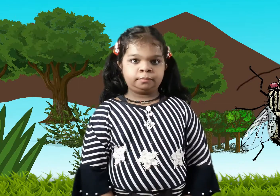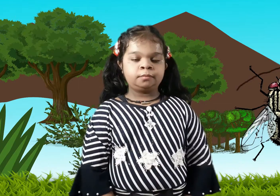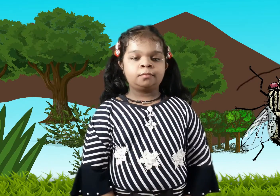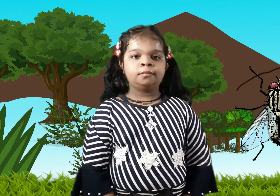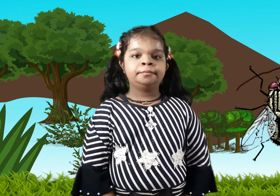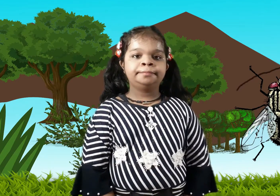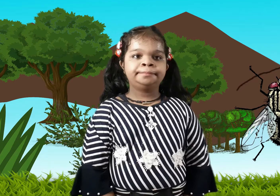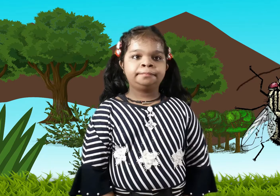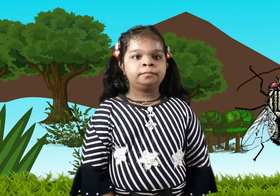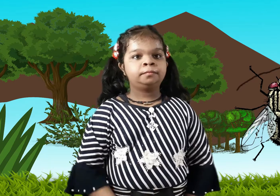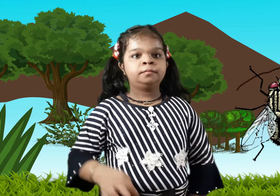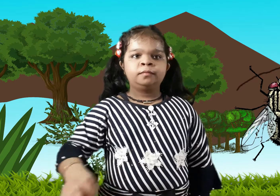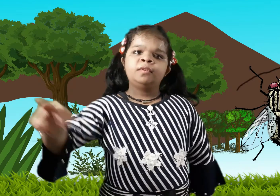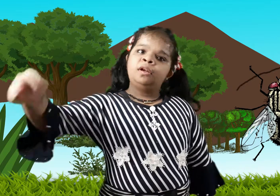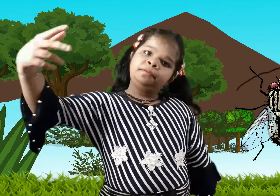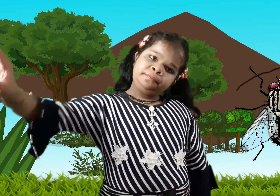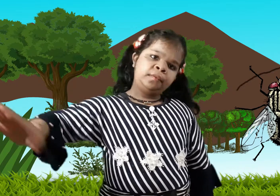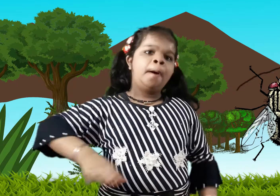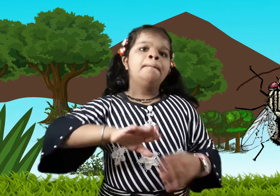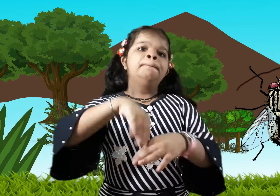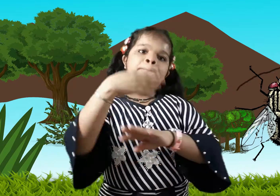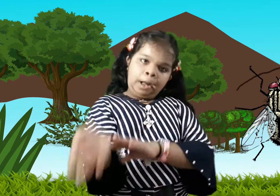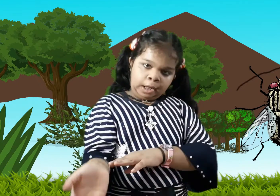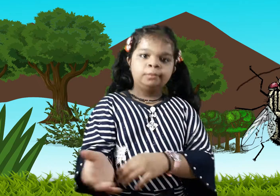कुछ दूर आगे जाने के बाद उसे एक